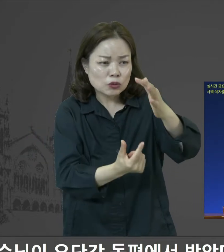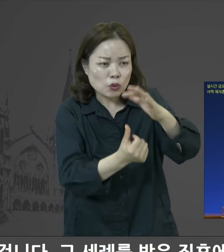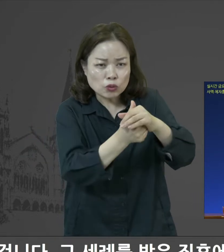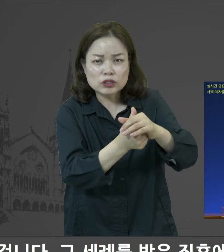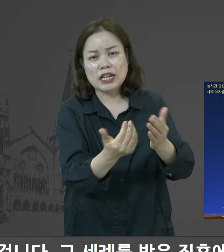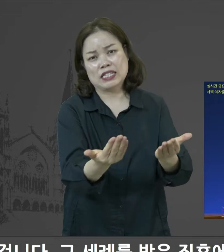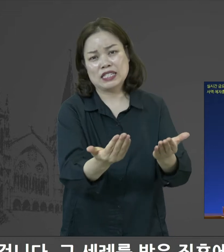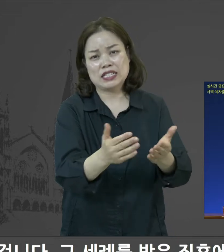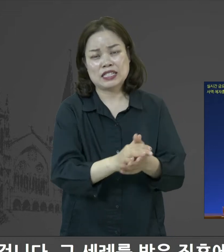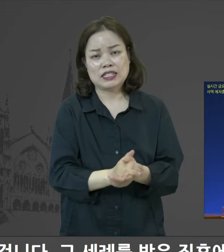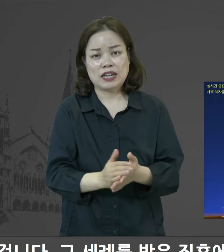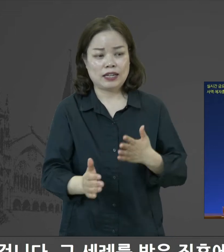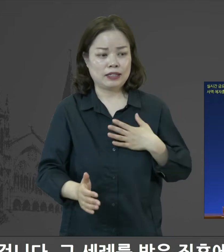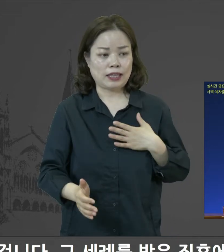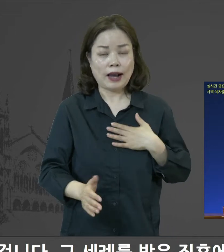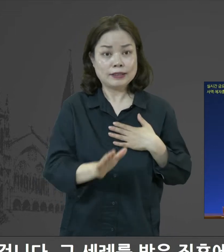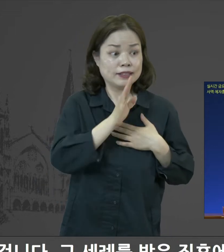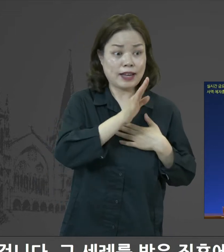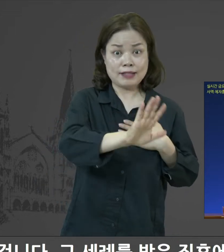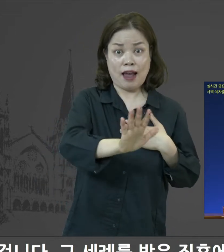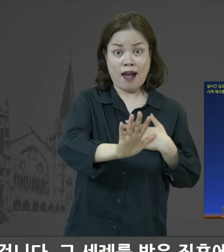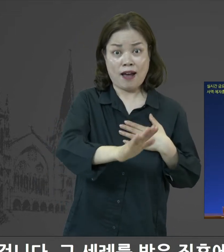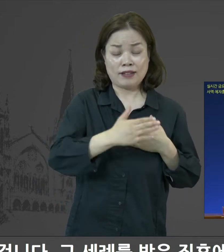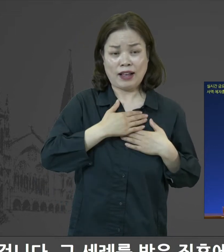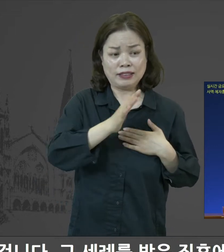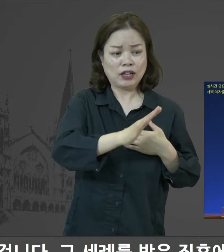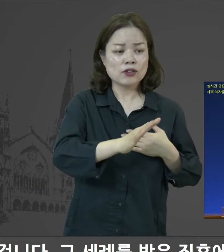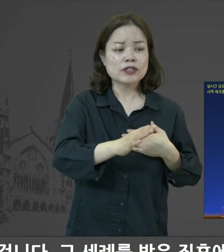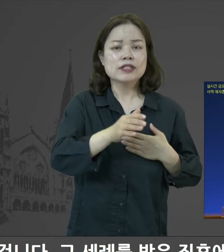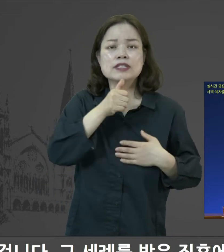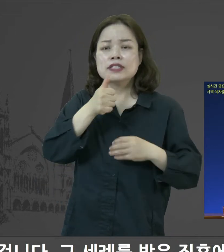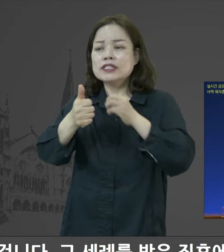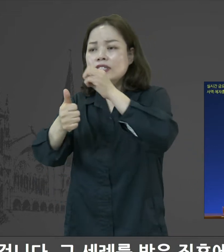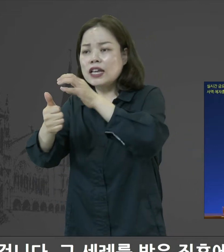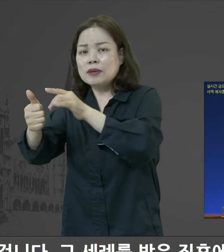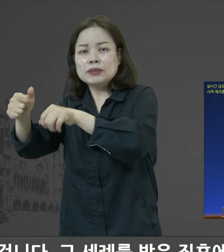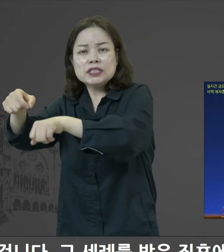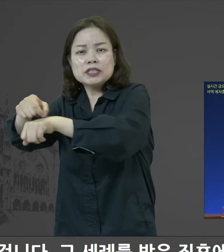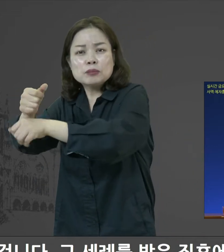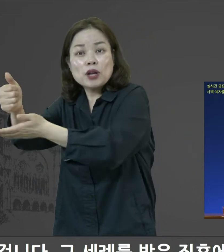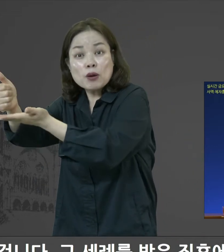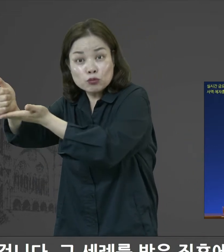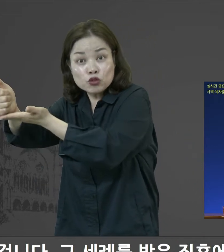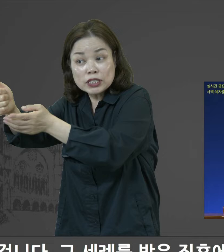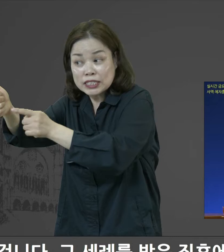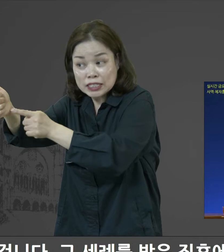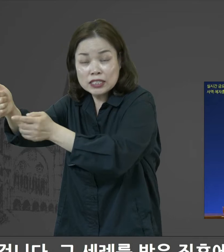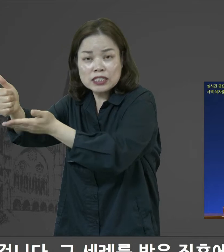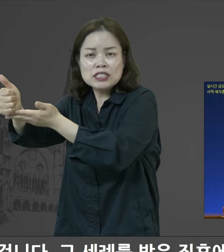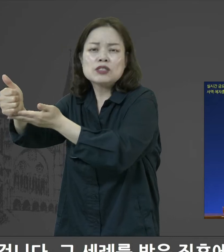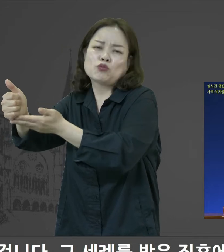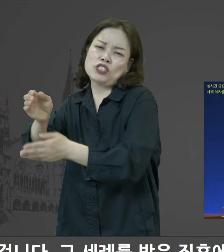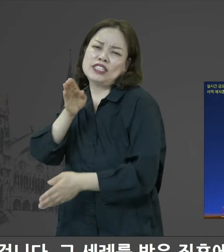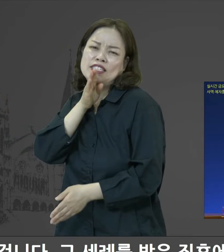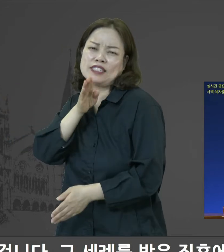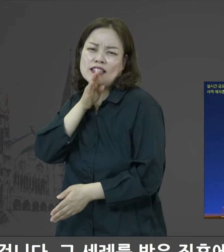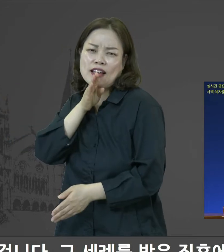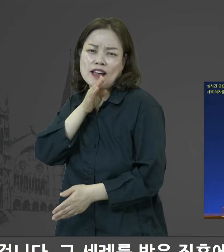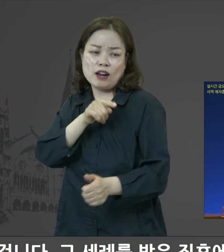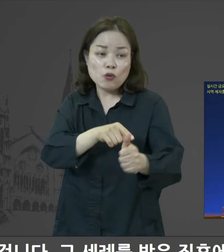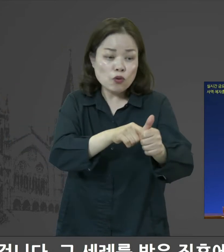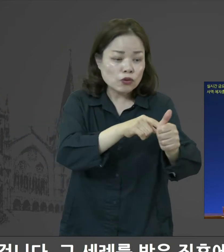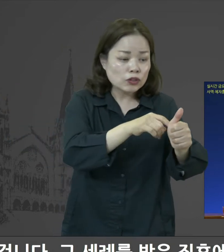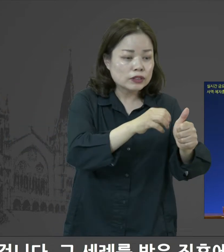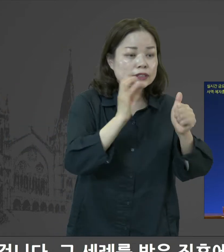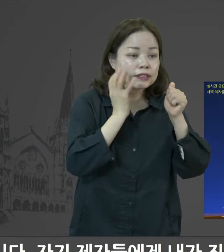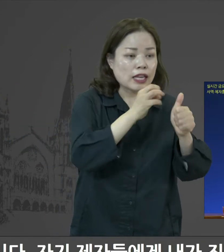제자들에게 내가 진짜가 아니고 나에게 세례를 받은 이 특별한 분이 계신데 그분이 진짜다라는 얘기를 하는 거죠.